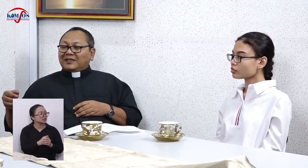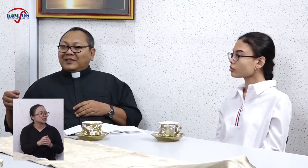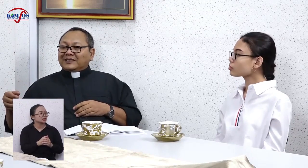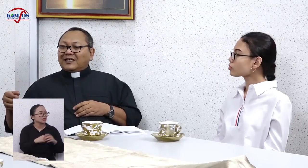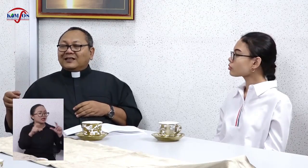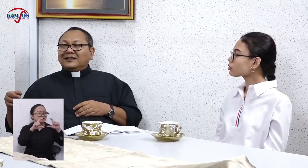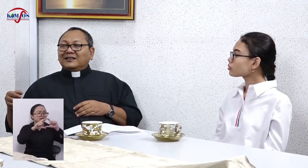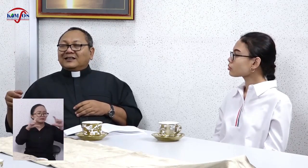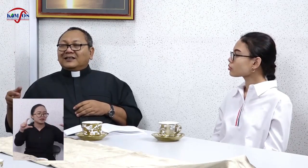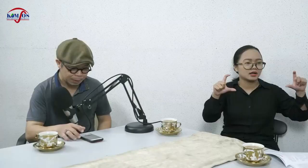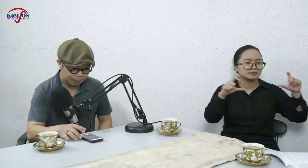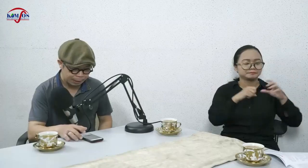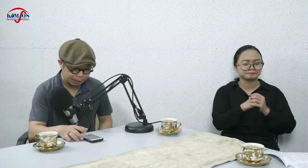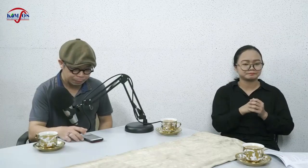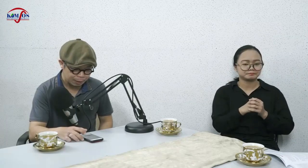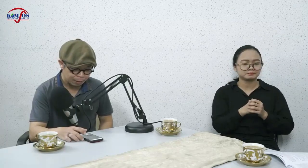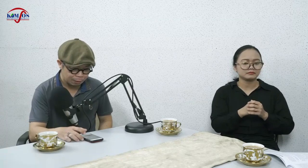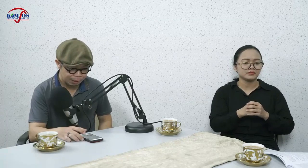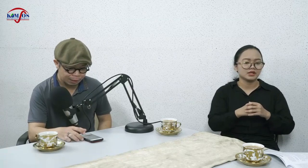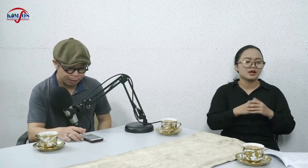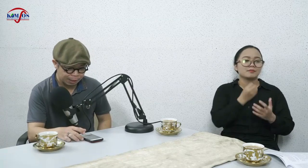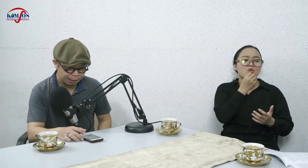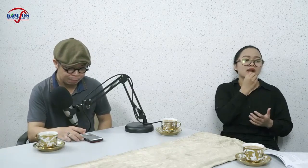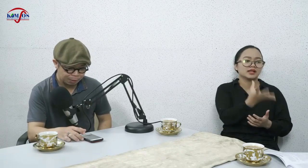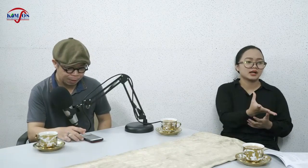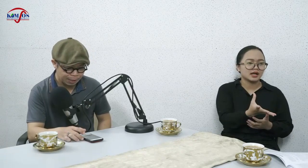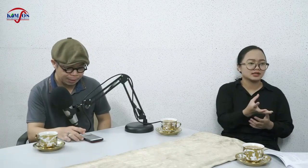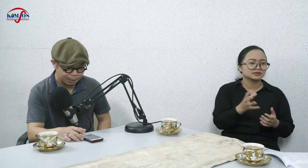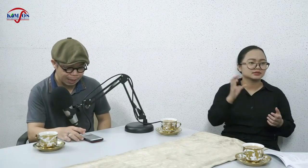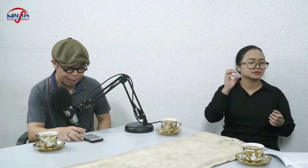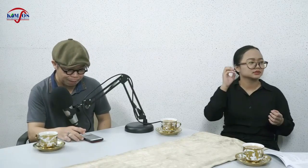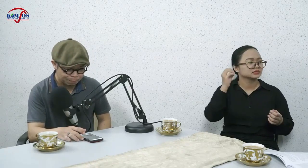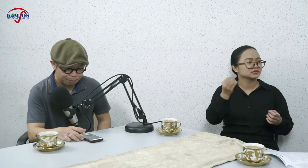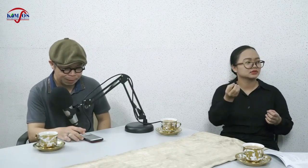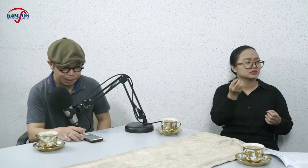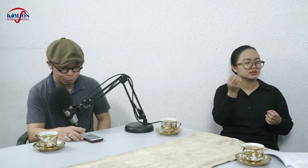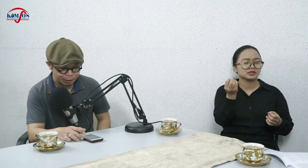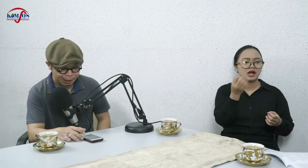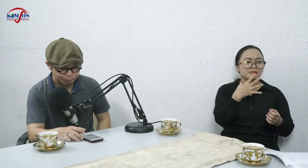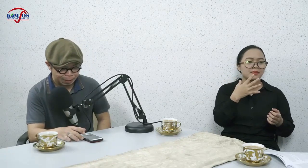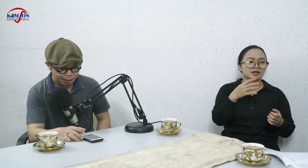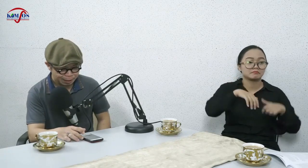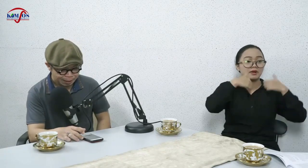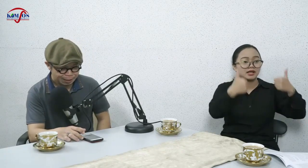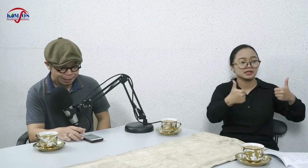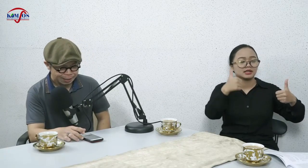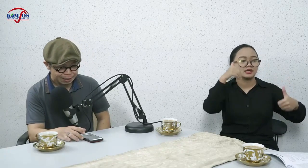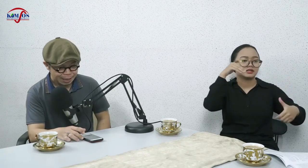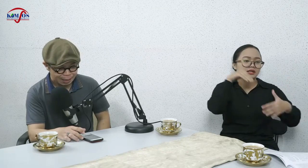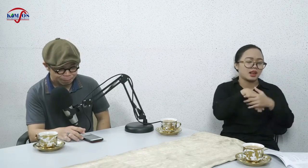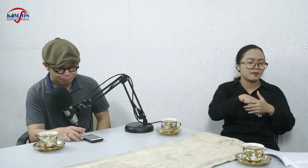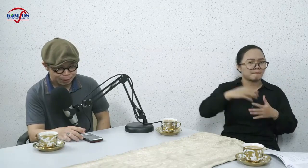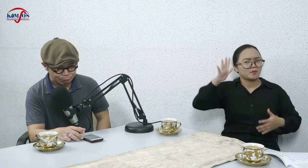tema kita Tema kita akan mewartakan kabar baik dalam kesulitan baik